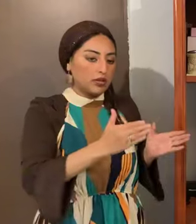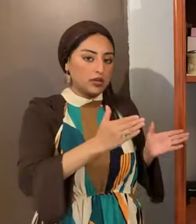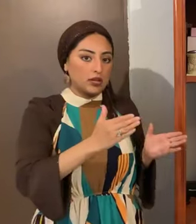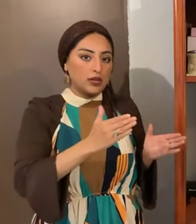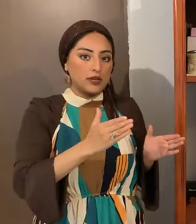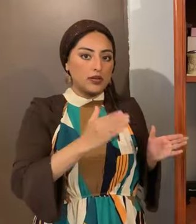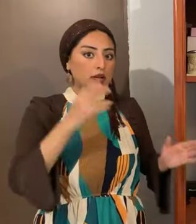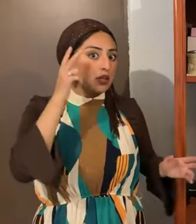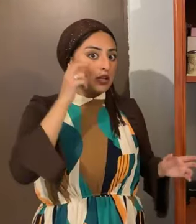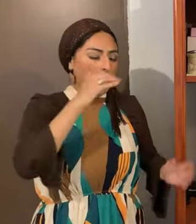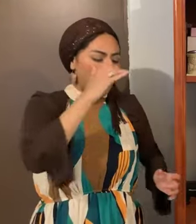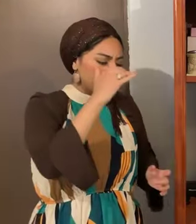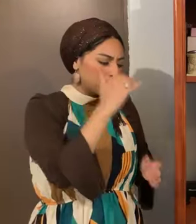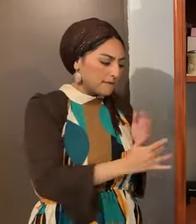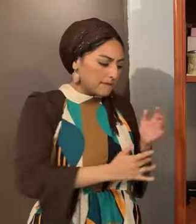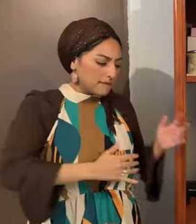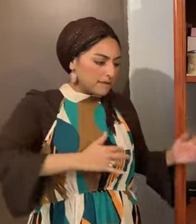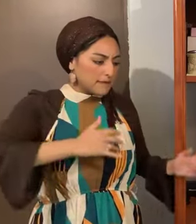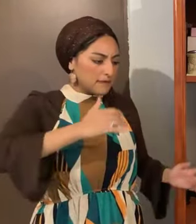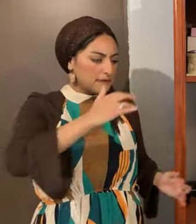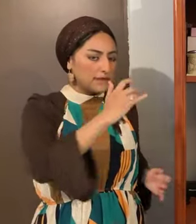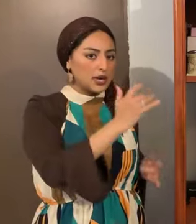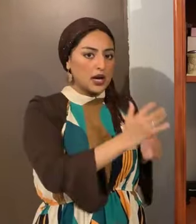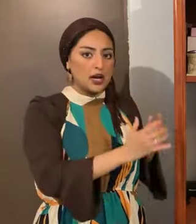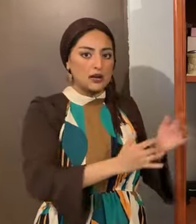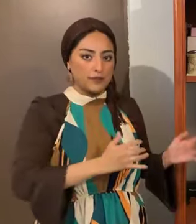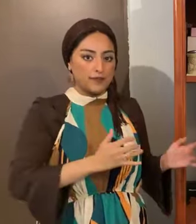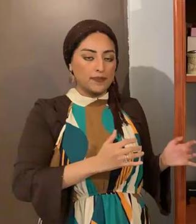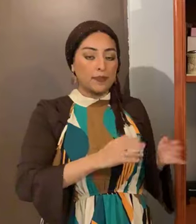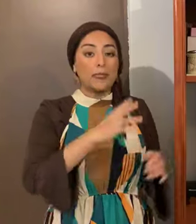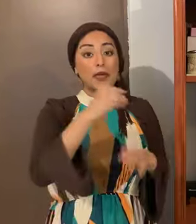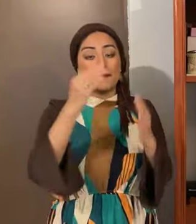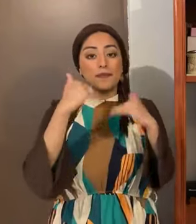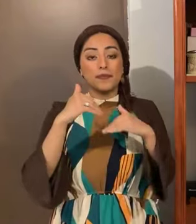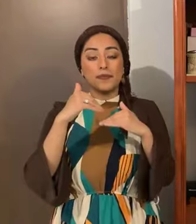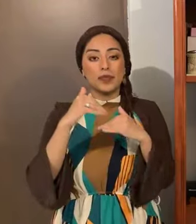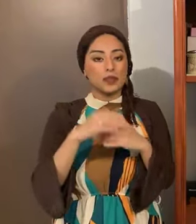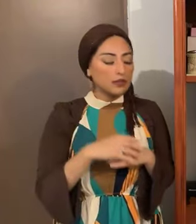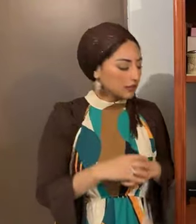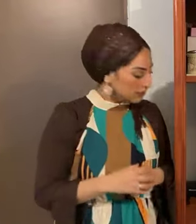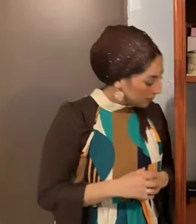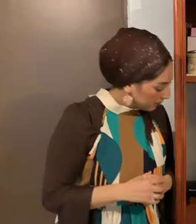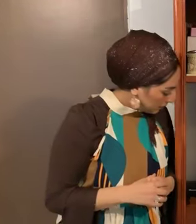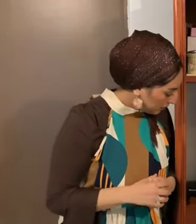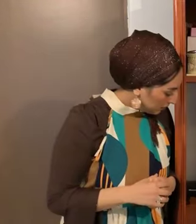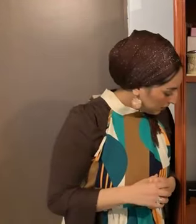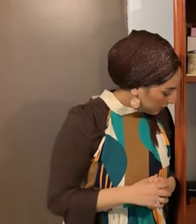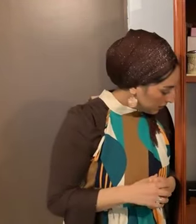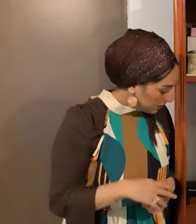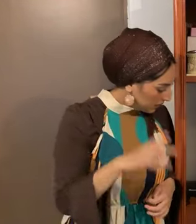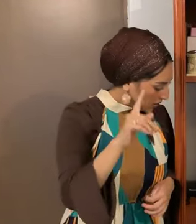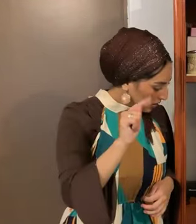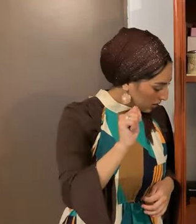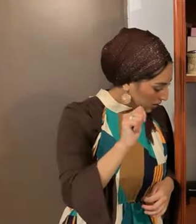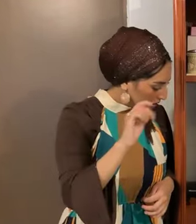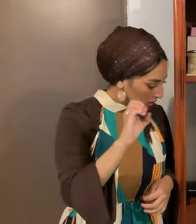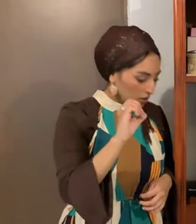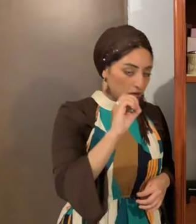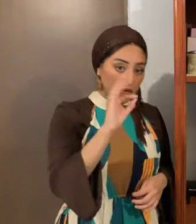así. El pandero, tof, un pandero de mano o pandereta, generalmente de